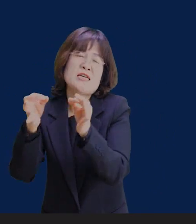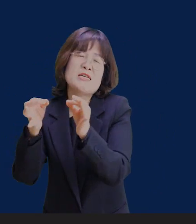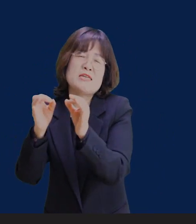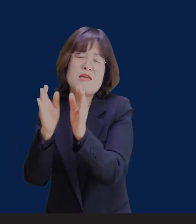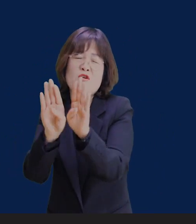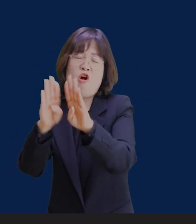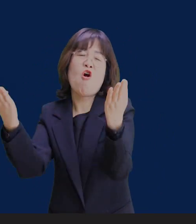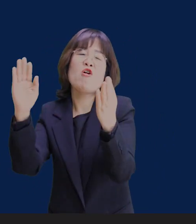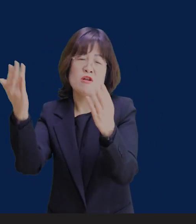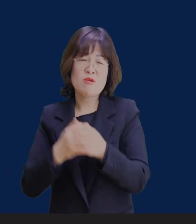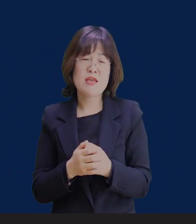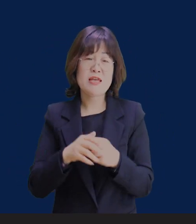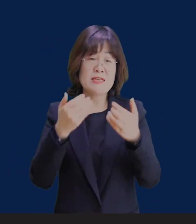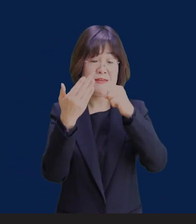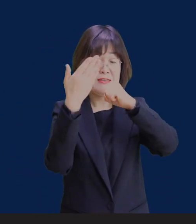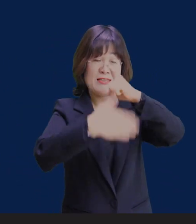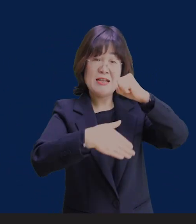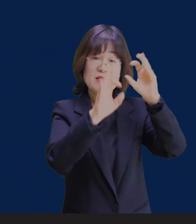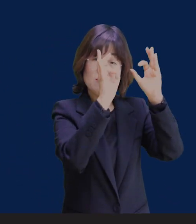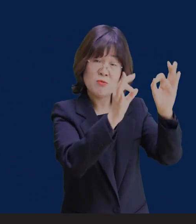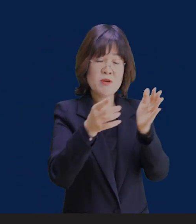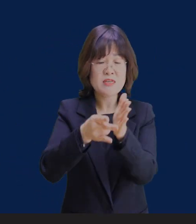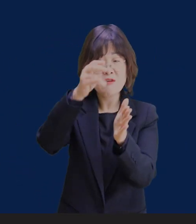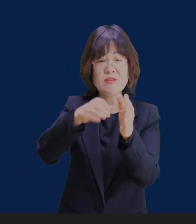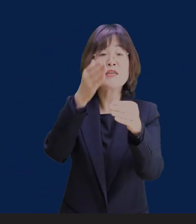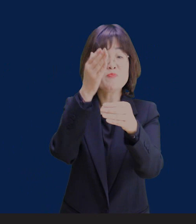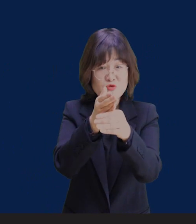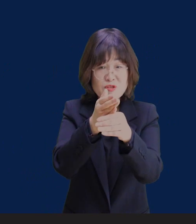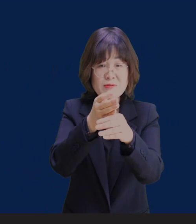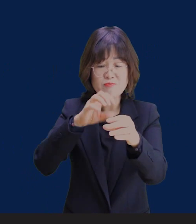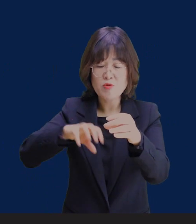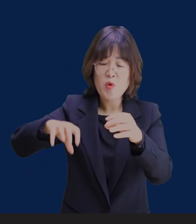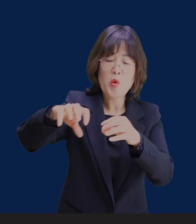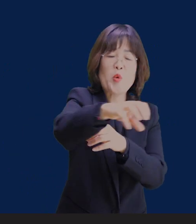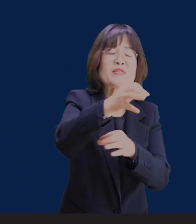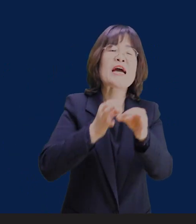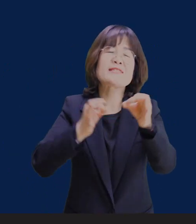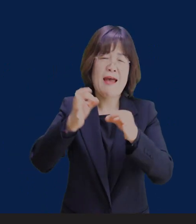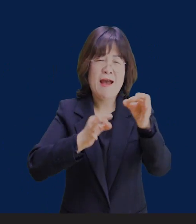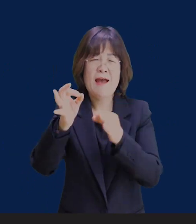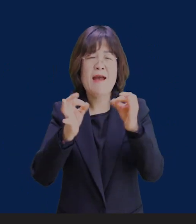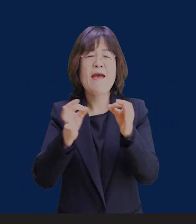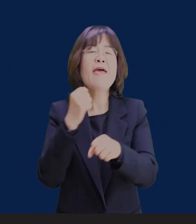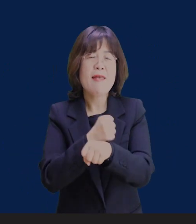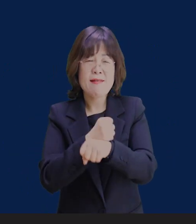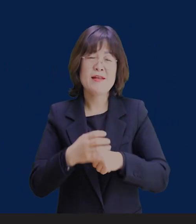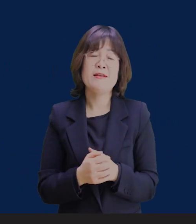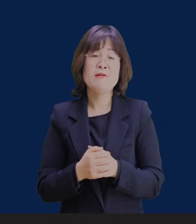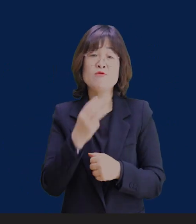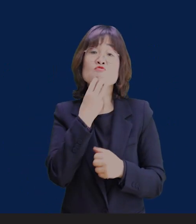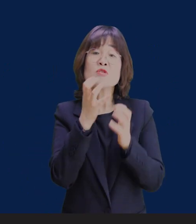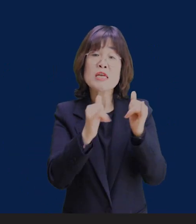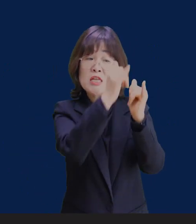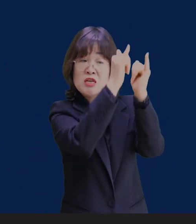것입니다. 여러분, 화면에 보여드리는 이 당시의 예루살렘 중심으로 이와 같은 장사진들이 이루어졌던